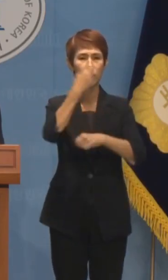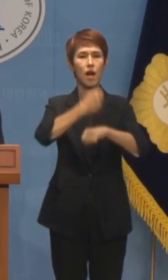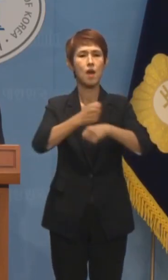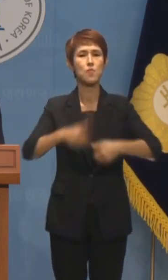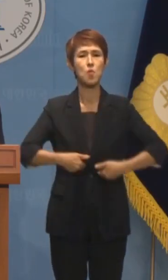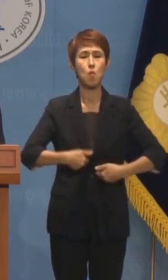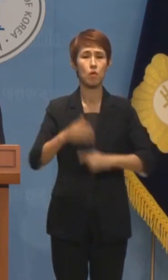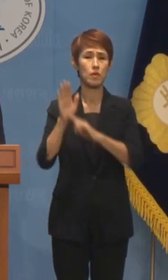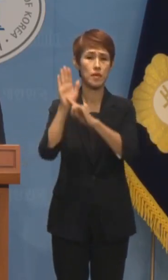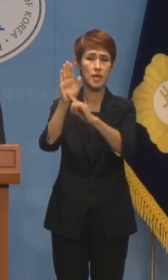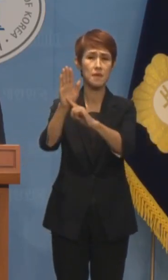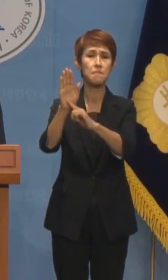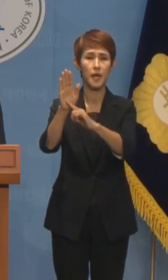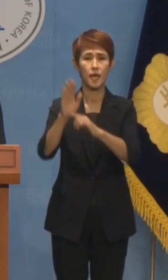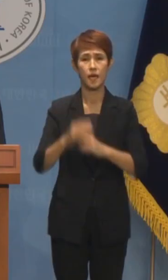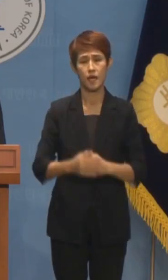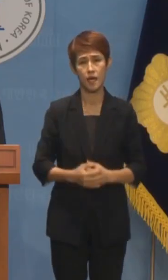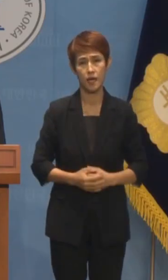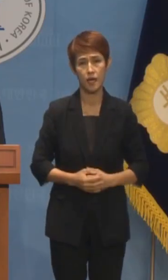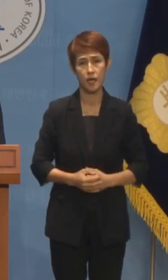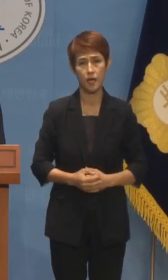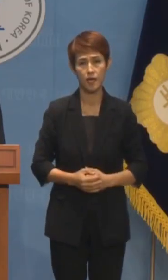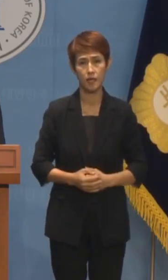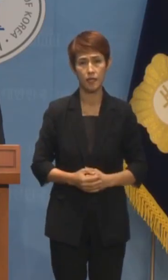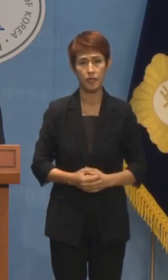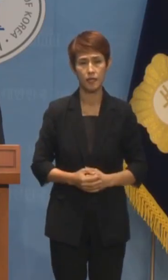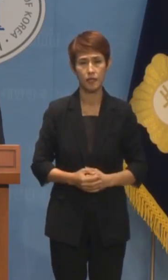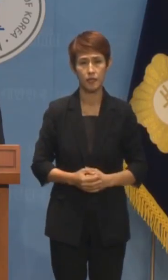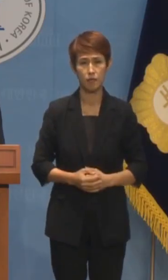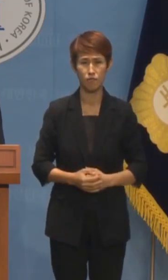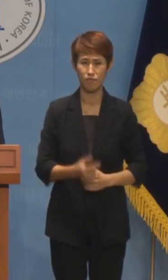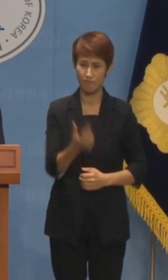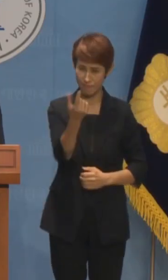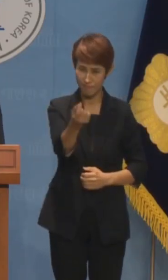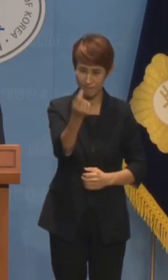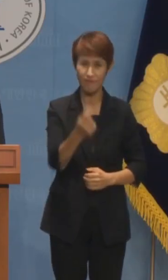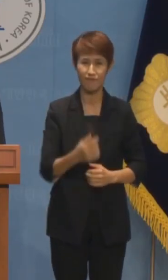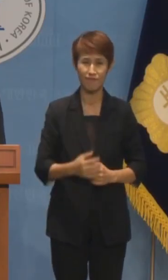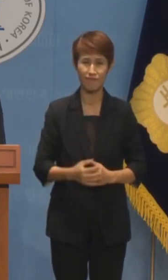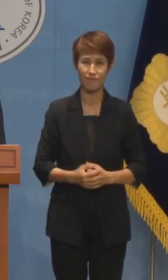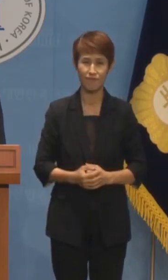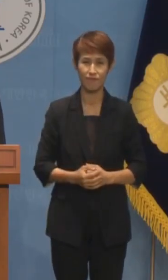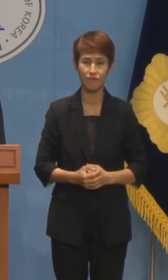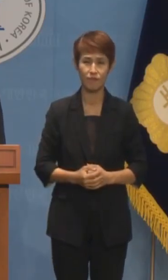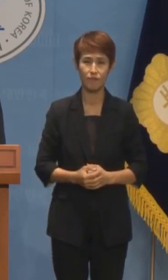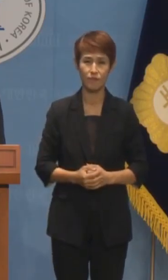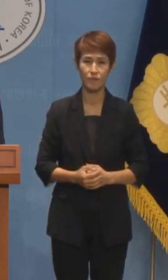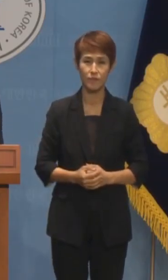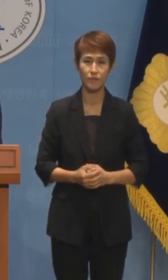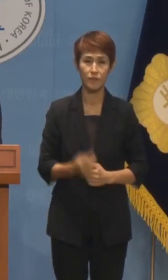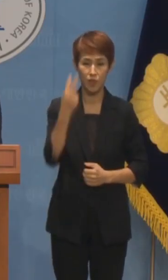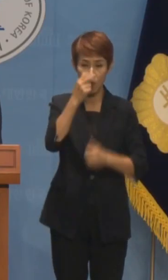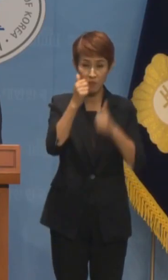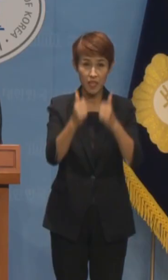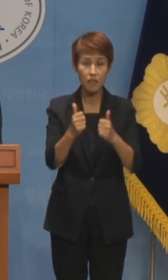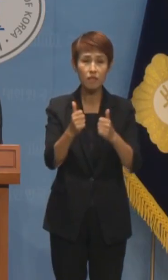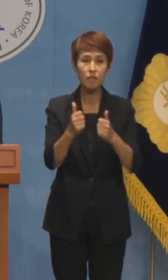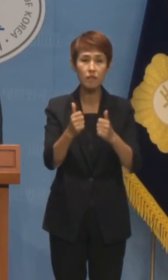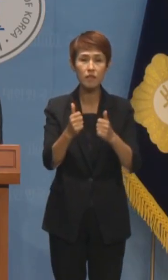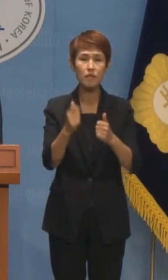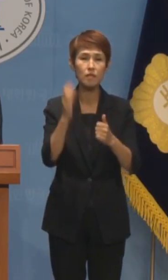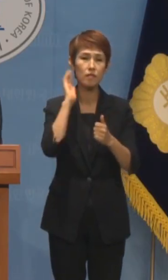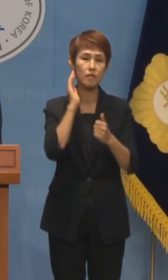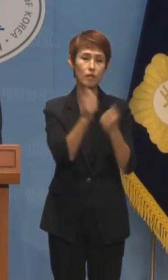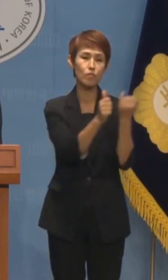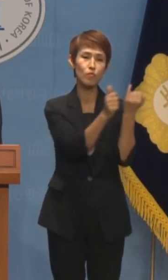바가 있습니다. 이 또한 지극히 당연합니다. 그런데 검찰은 그동안 윤석열,